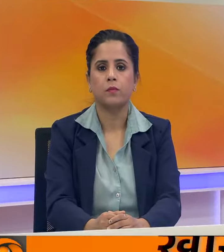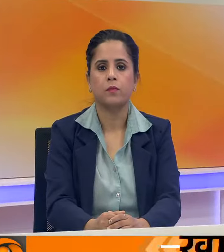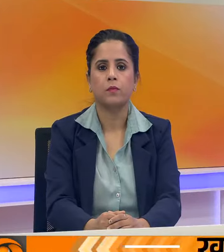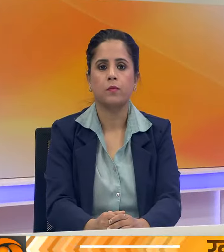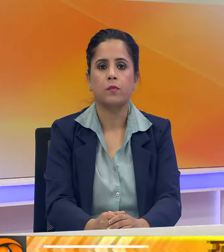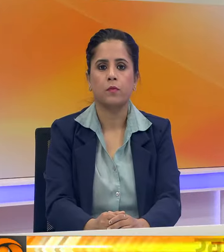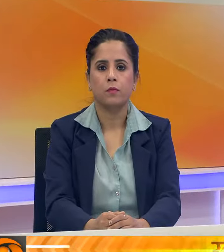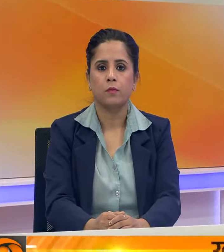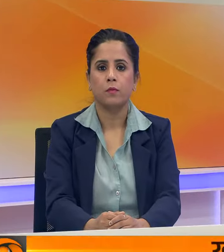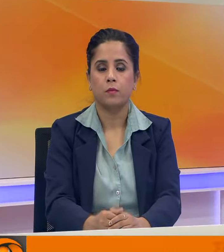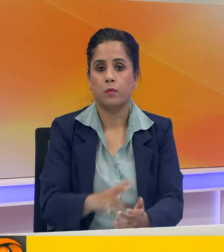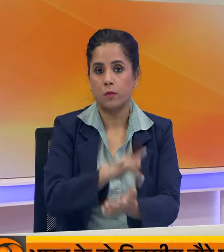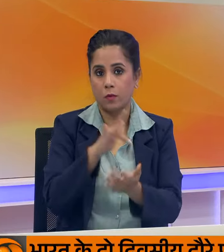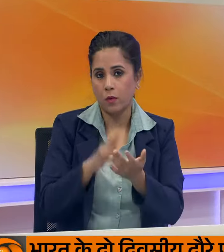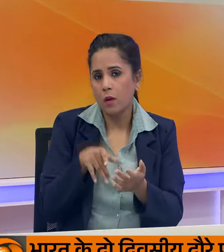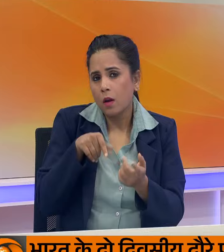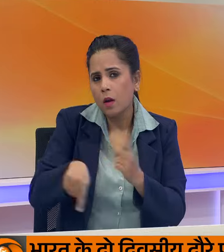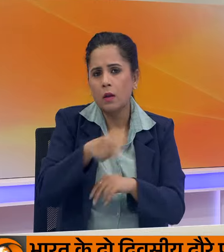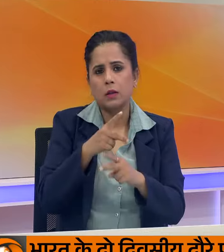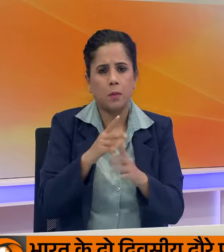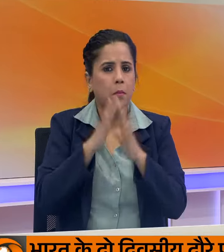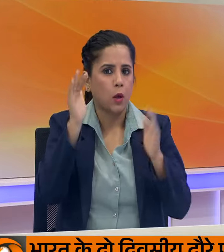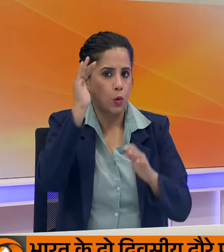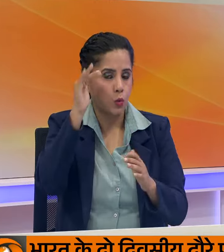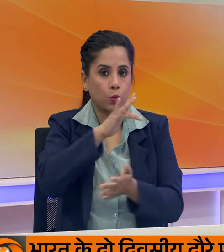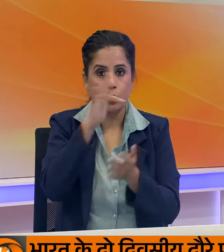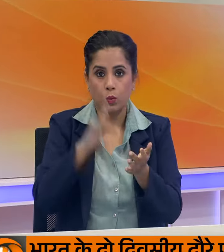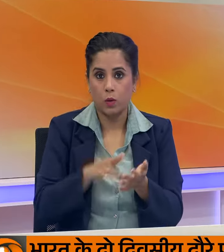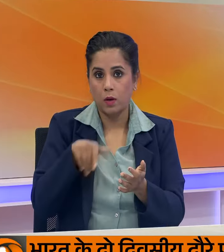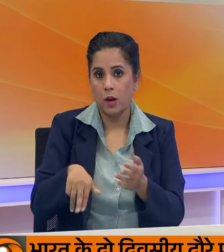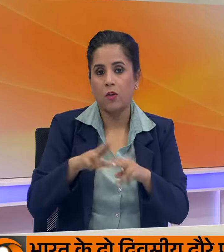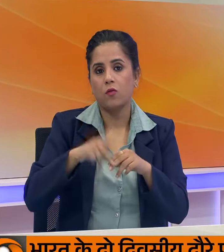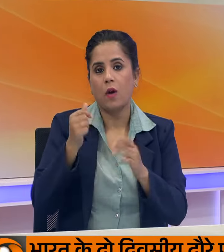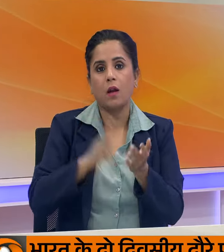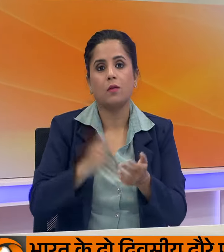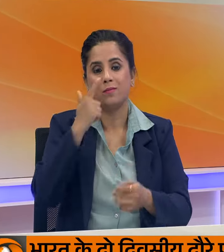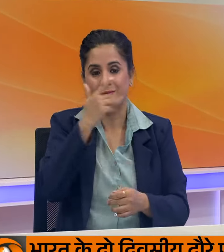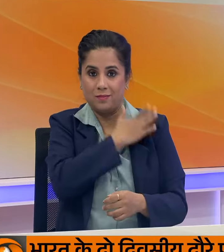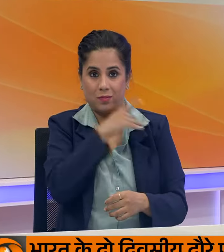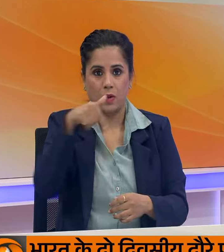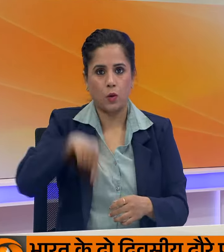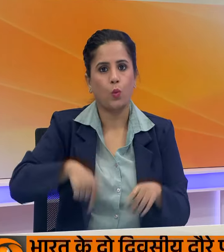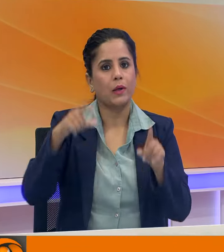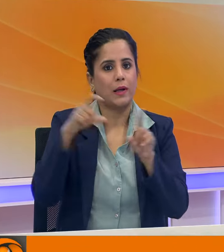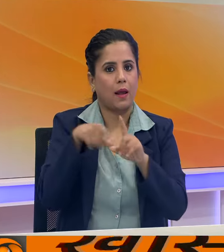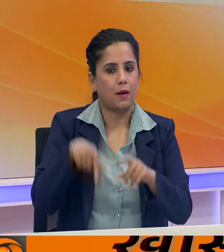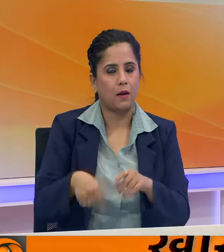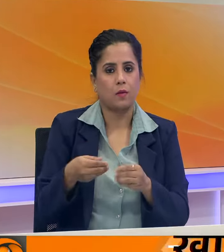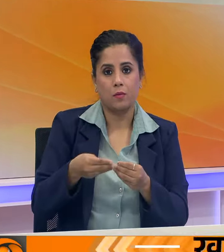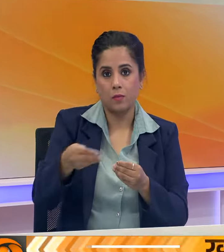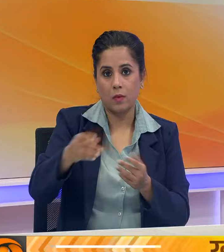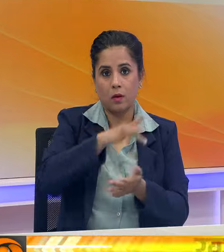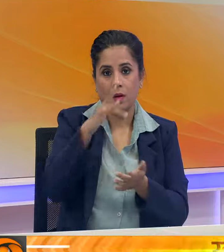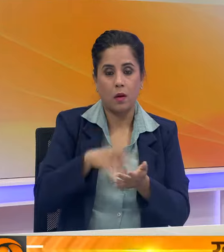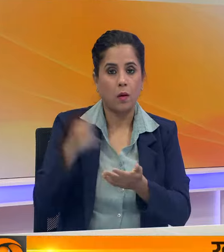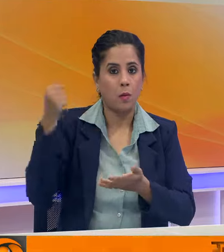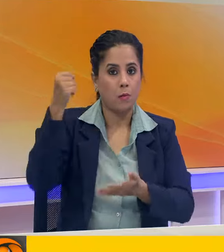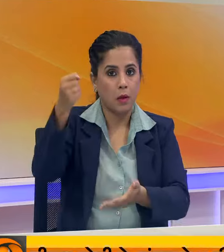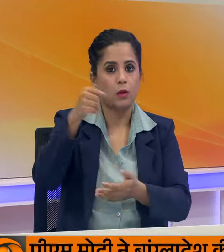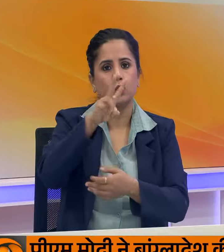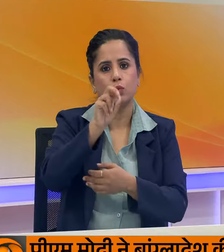है आज की एक और बड़ी खबर केंद्रीय वित्त मंत्री निर्मला सीतारमण ने आज नई दिल्ली में आगामी केंद्रीय